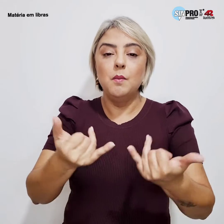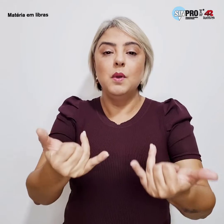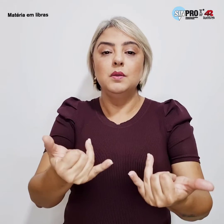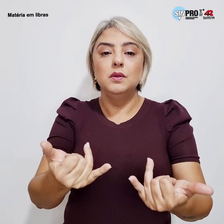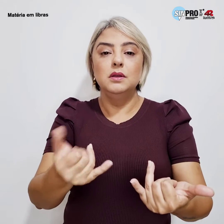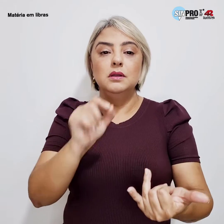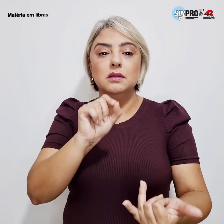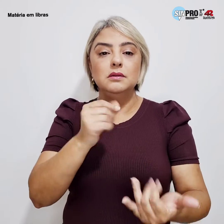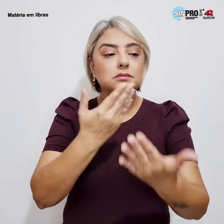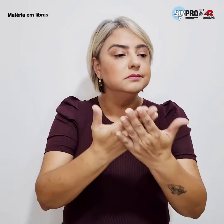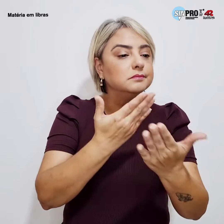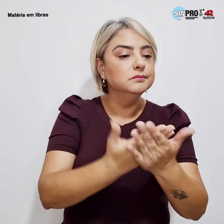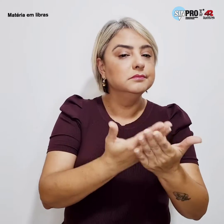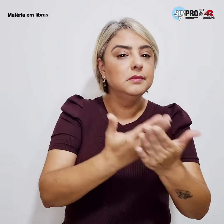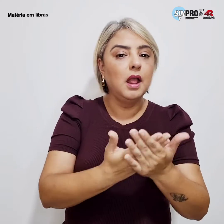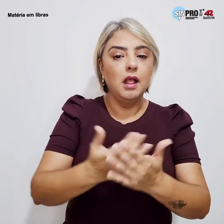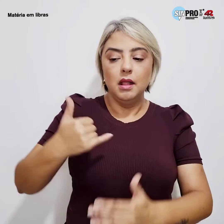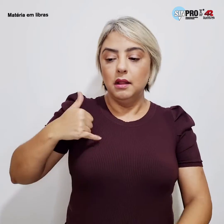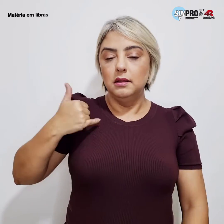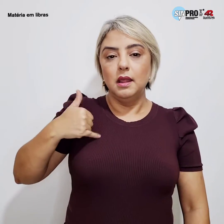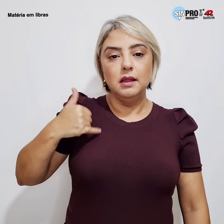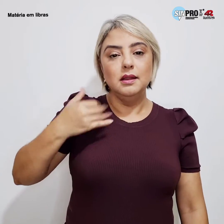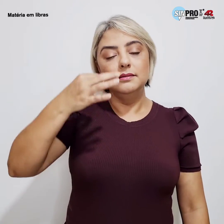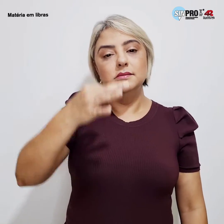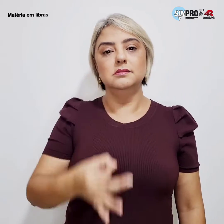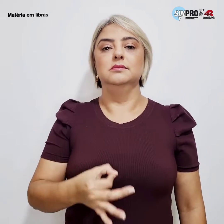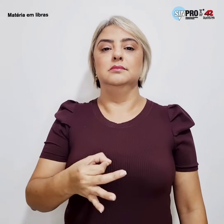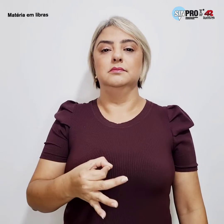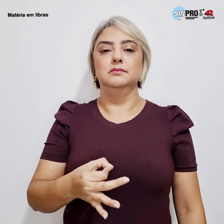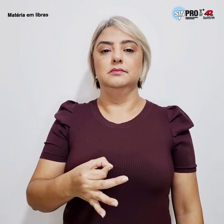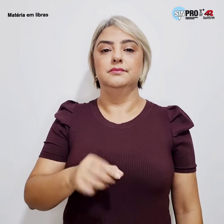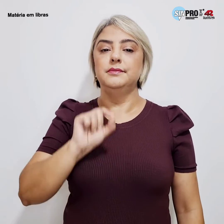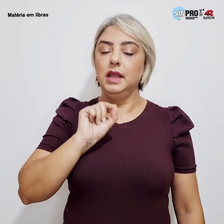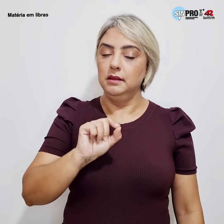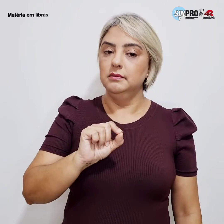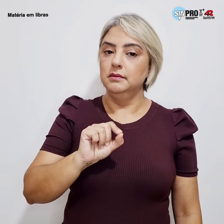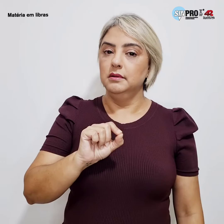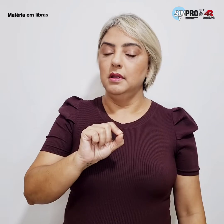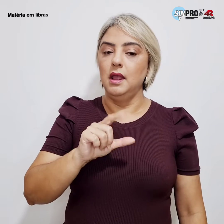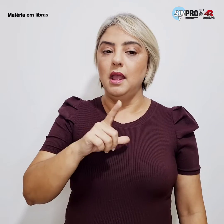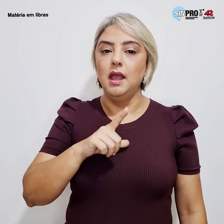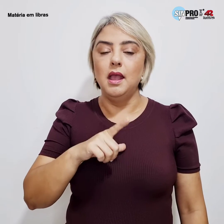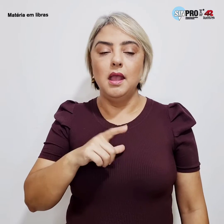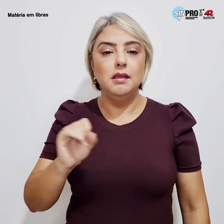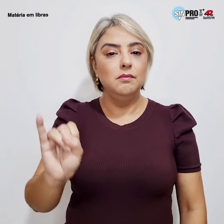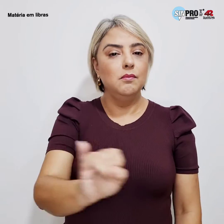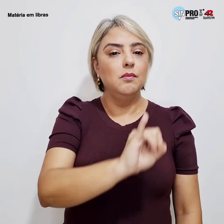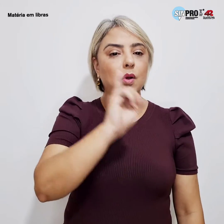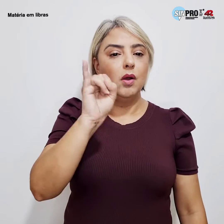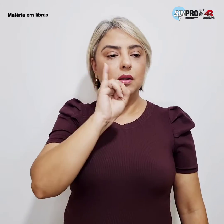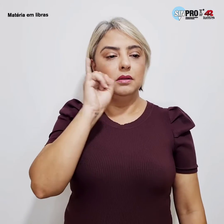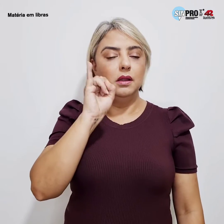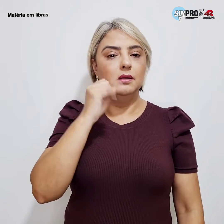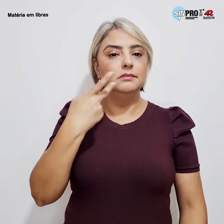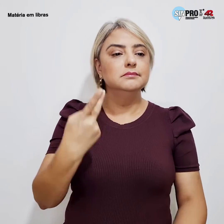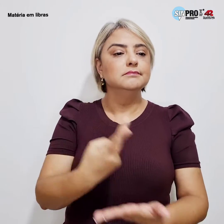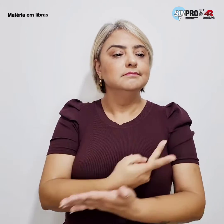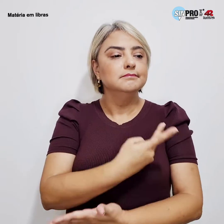de estudar na idade apropriada. E isso é muito relevante para corrigir